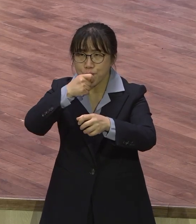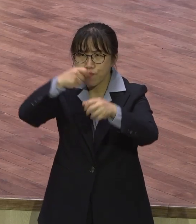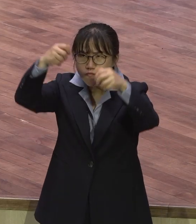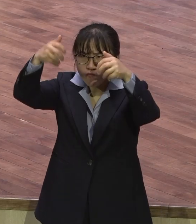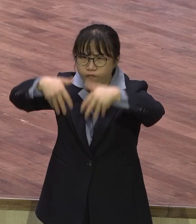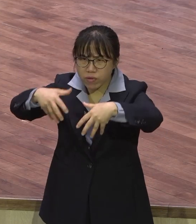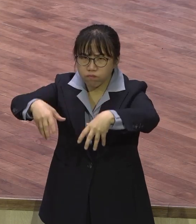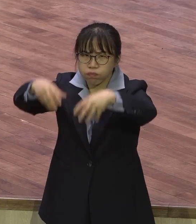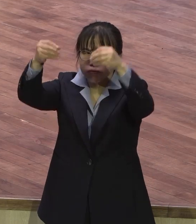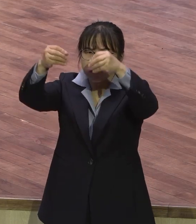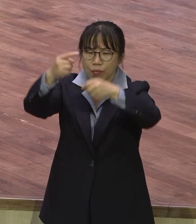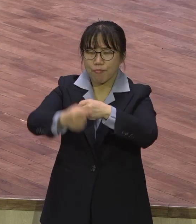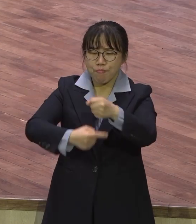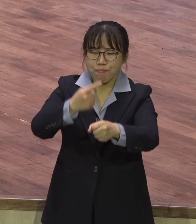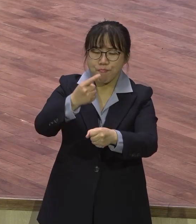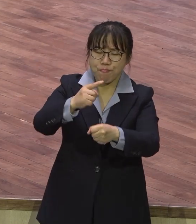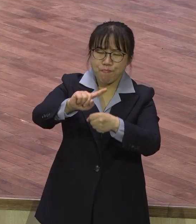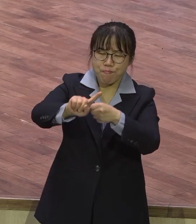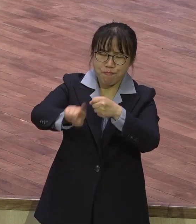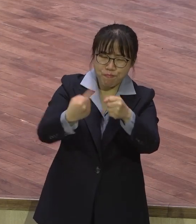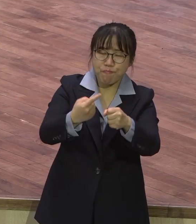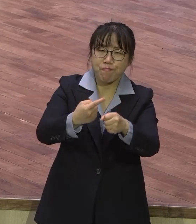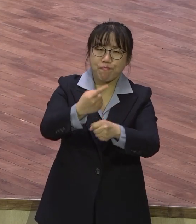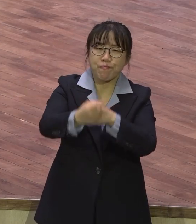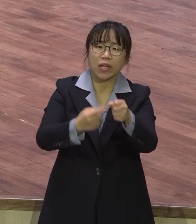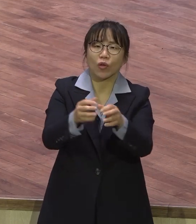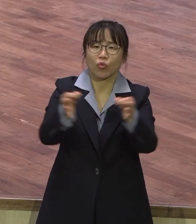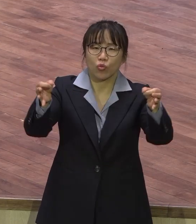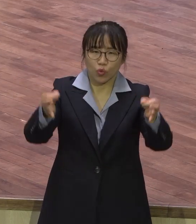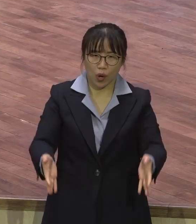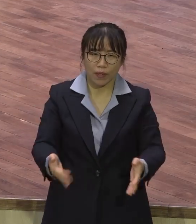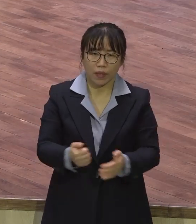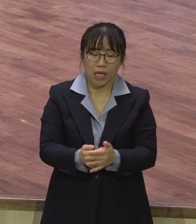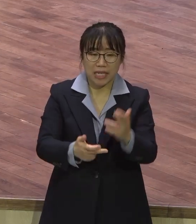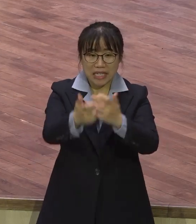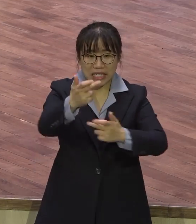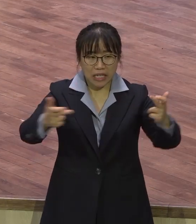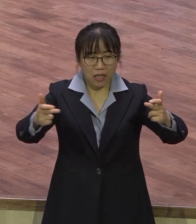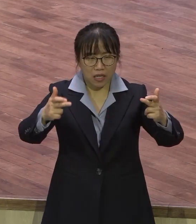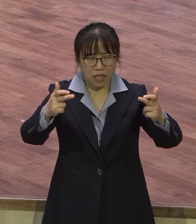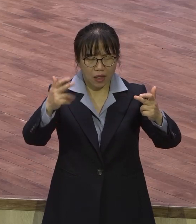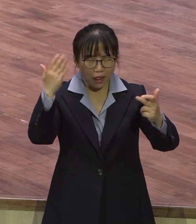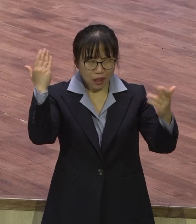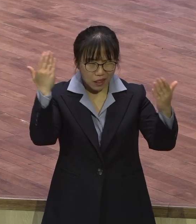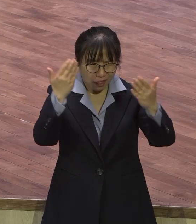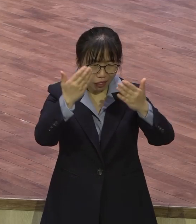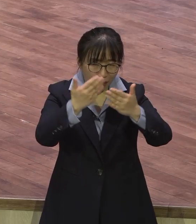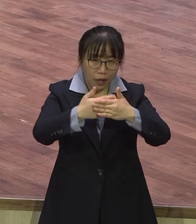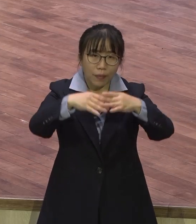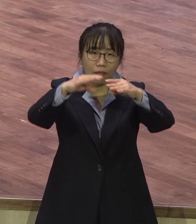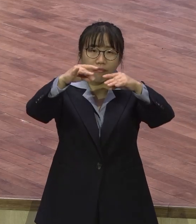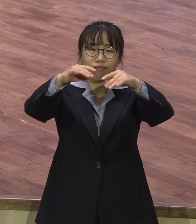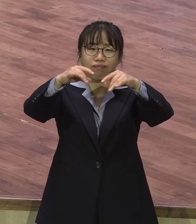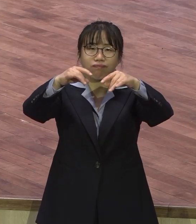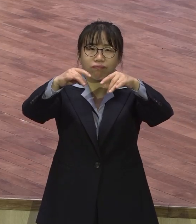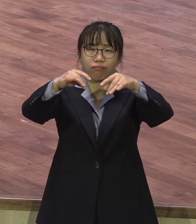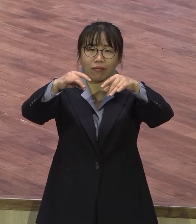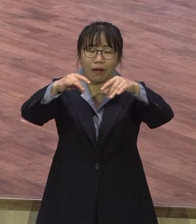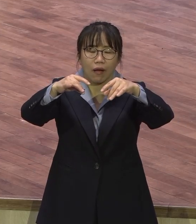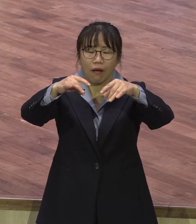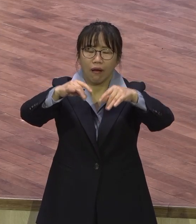비가 온 적이 없대요 산이 다 새까맣게 그냥 부식부식했다 백벌이 또 비가 안 와서 그